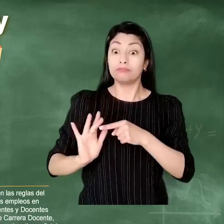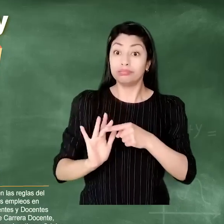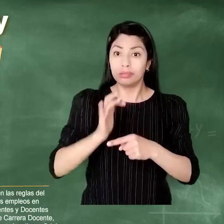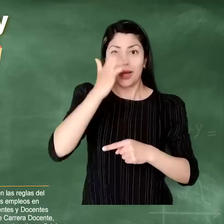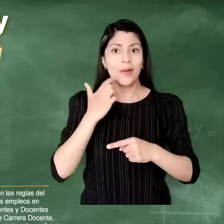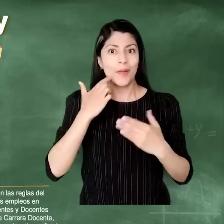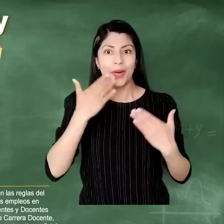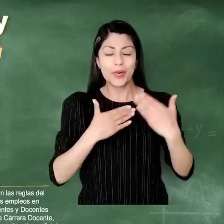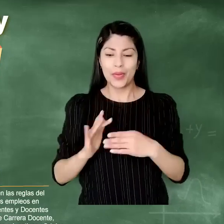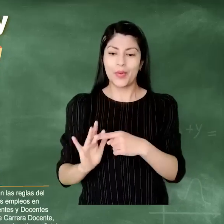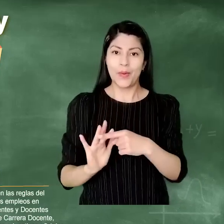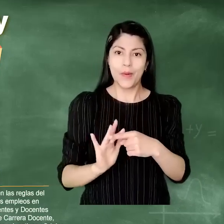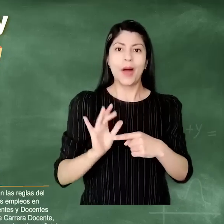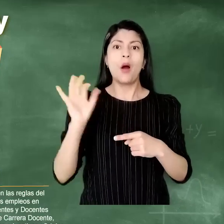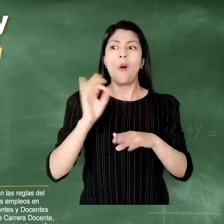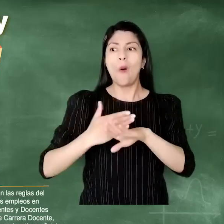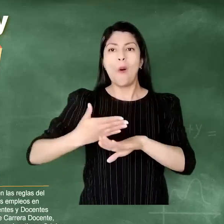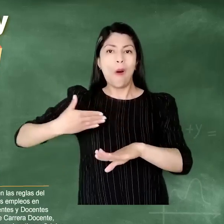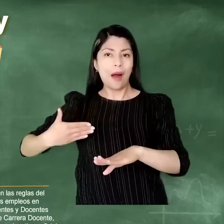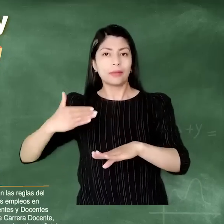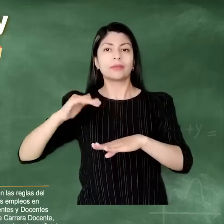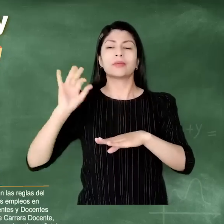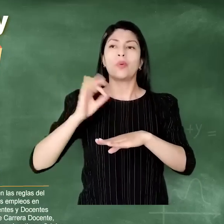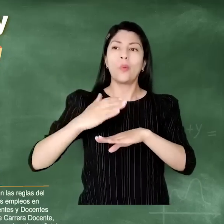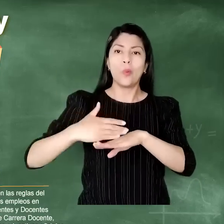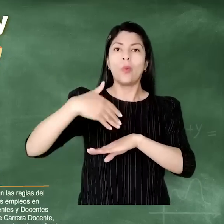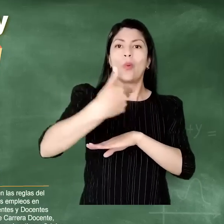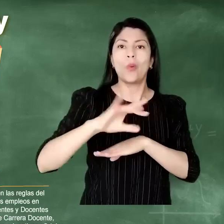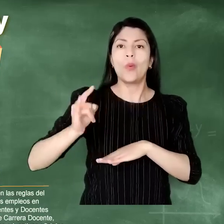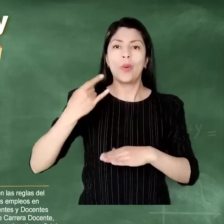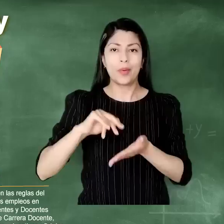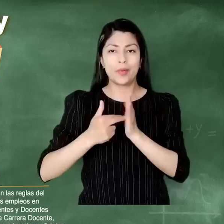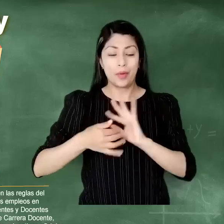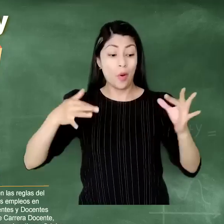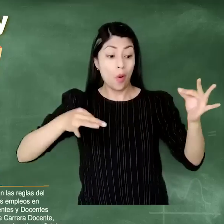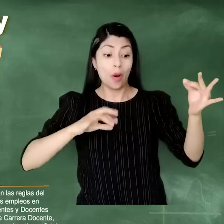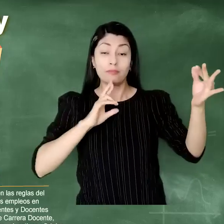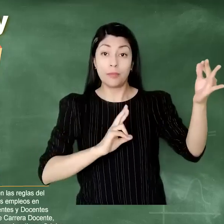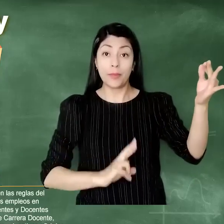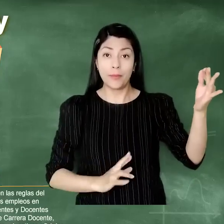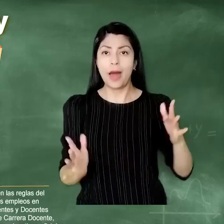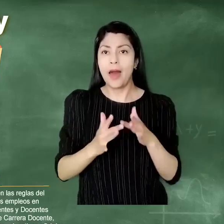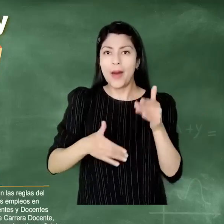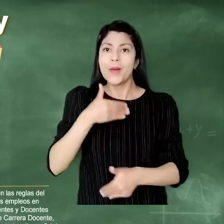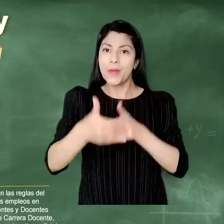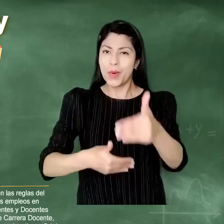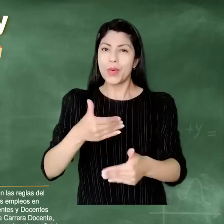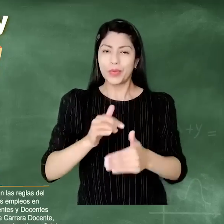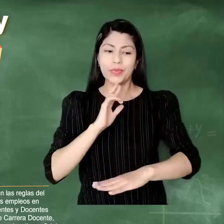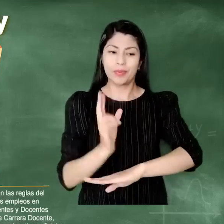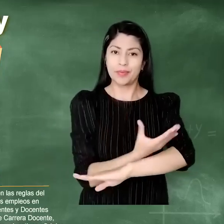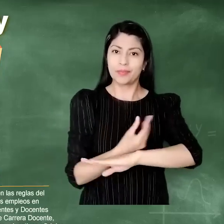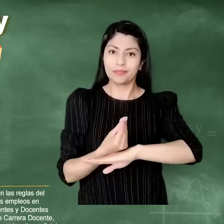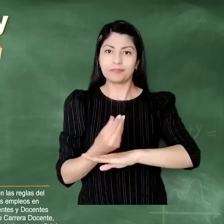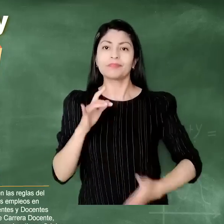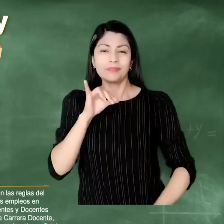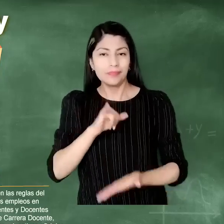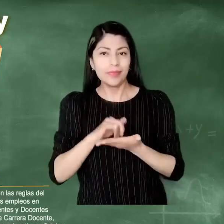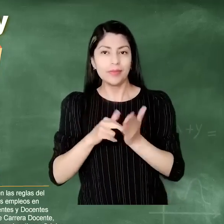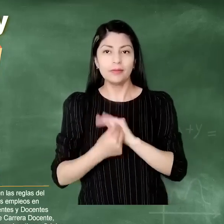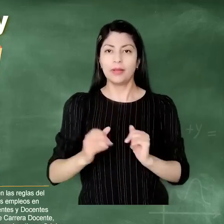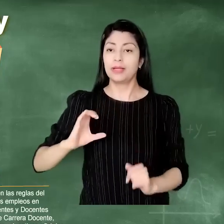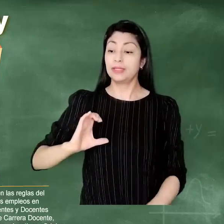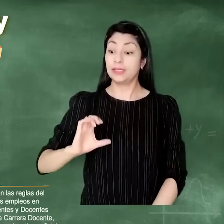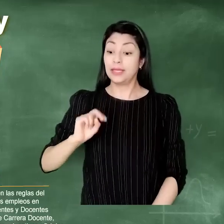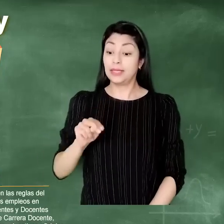de la aplicación de las pruebas o encontradas durante la lectura de las hojas de respuestas o en desarrollo del procesamiento de